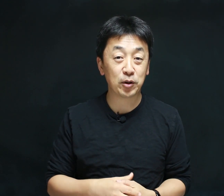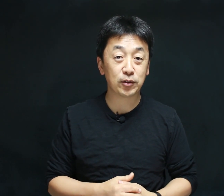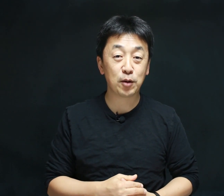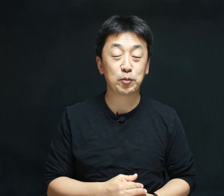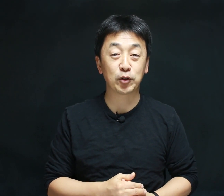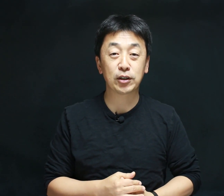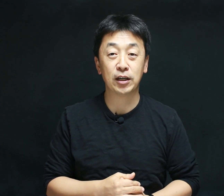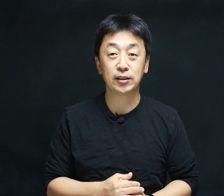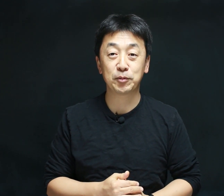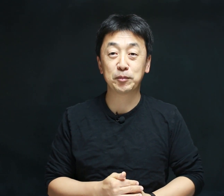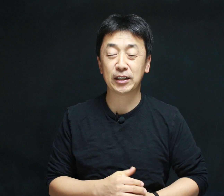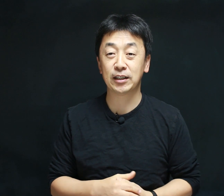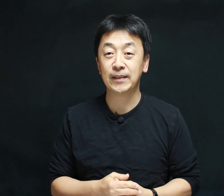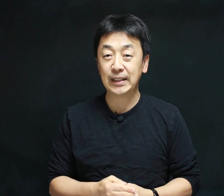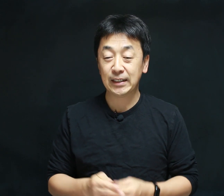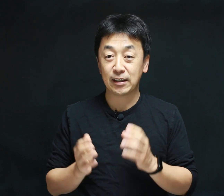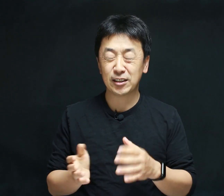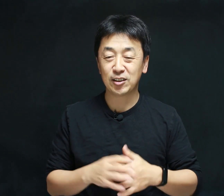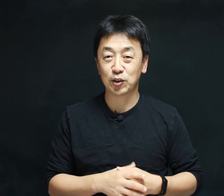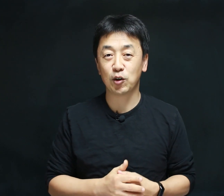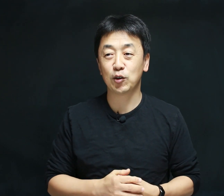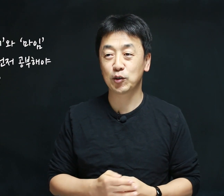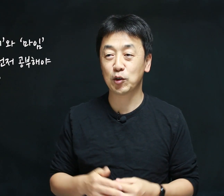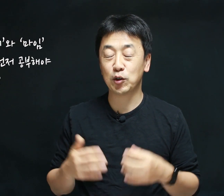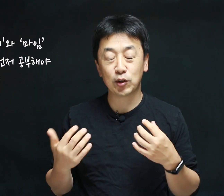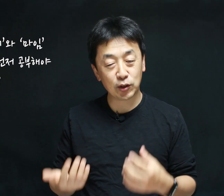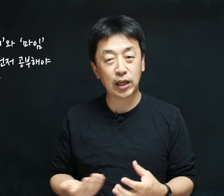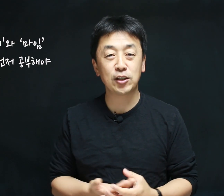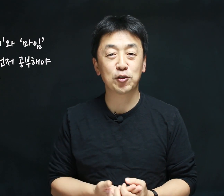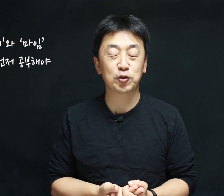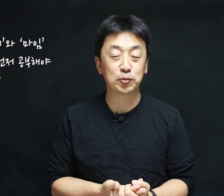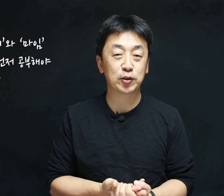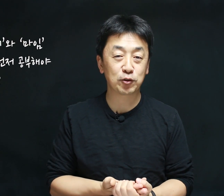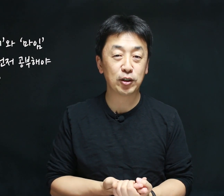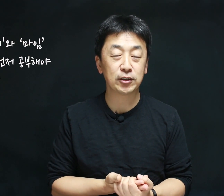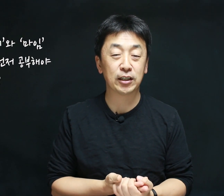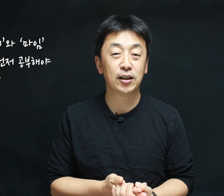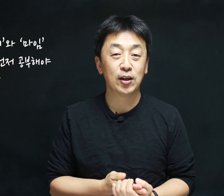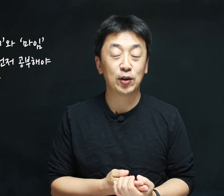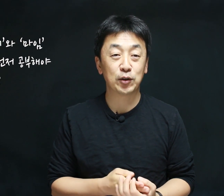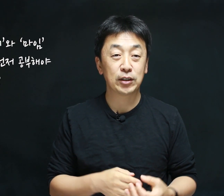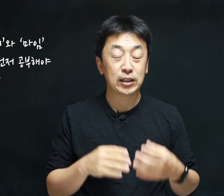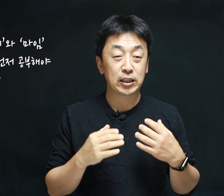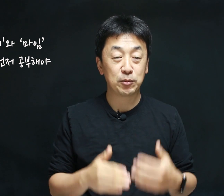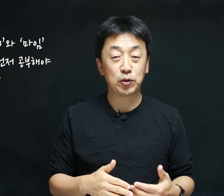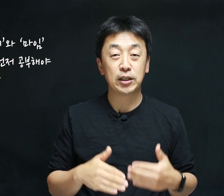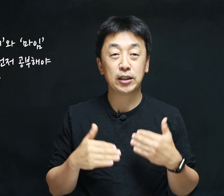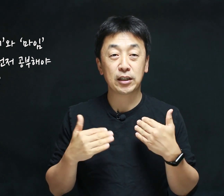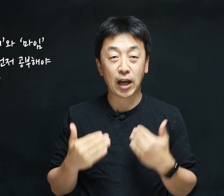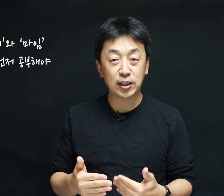한번 해보면 어떨까 싶습니다. 네. 사실은요, 저 개인적으로도 그렇고요. 네. 기본기